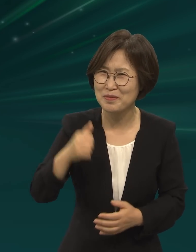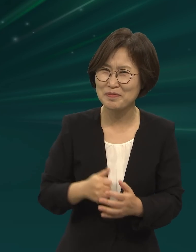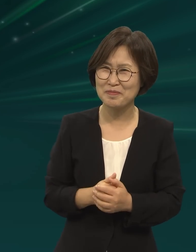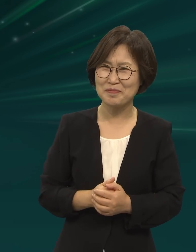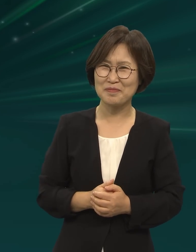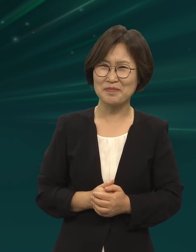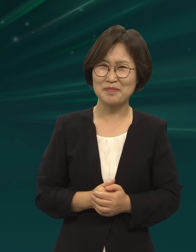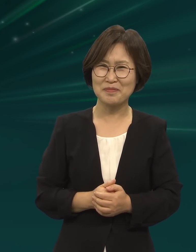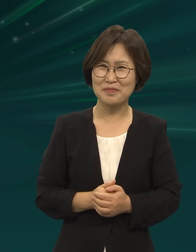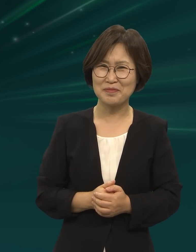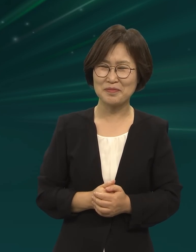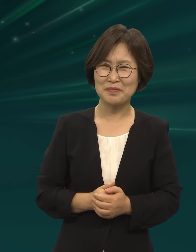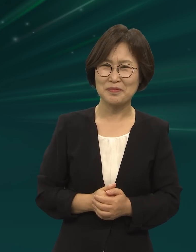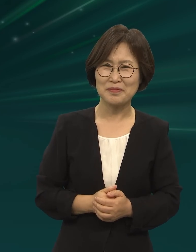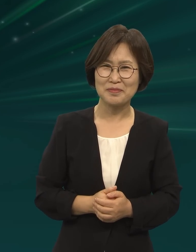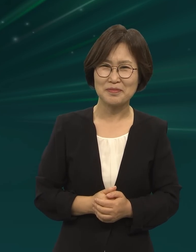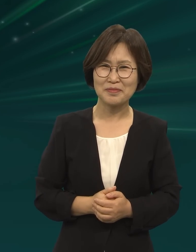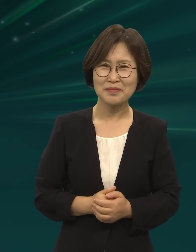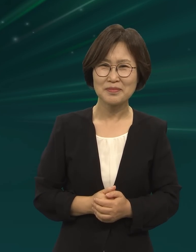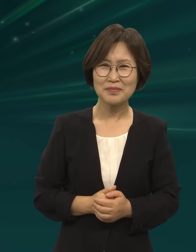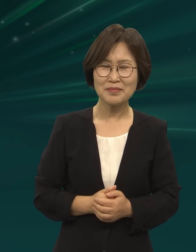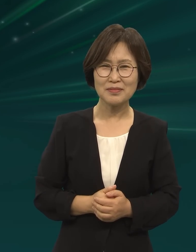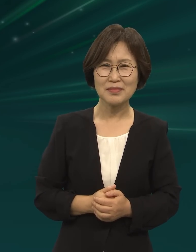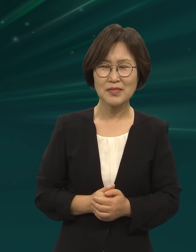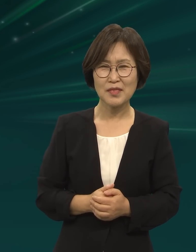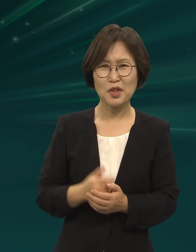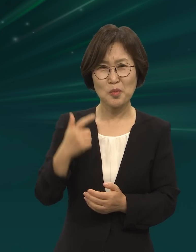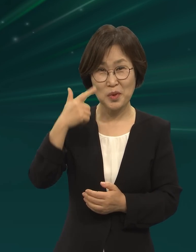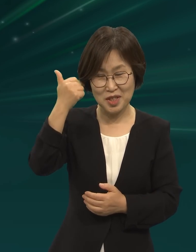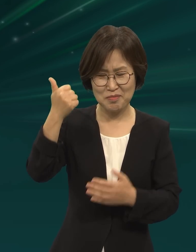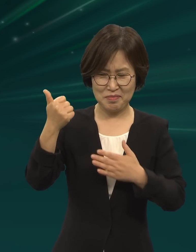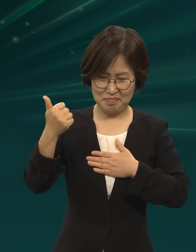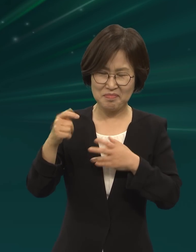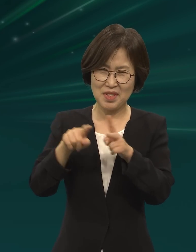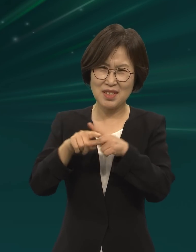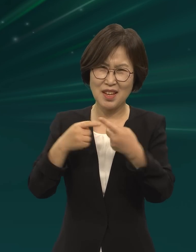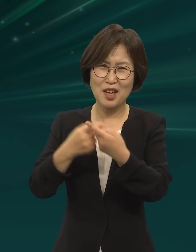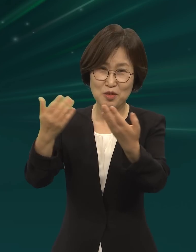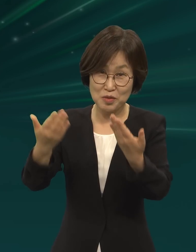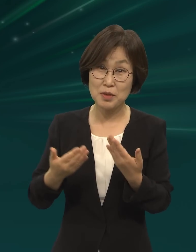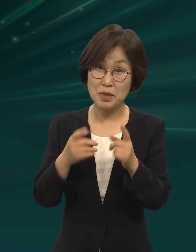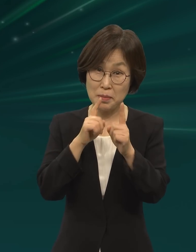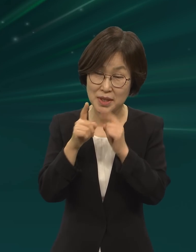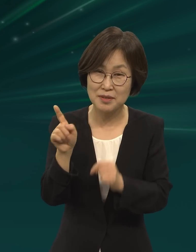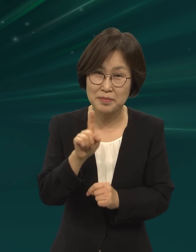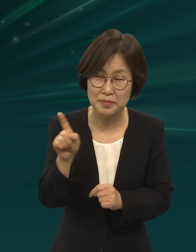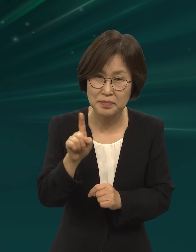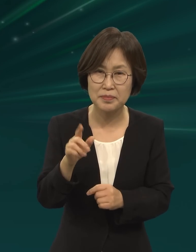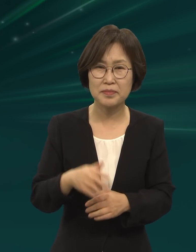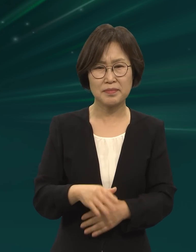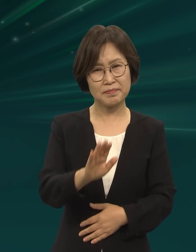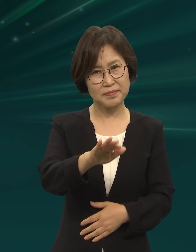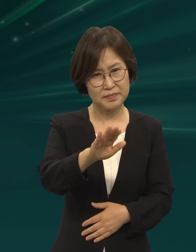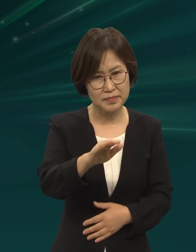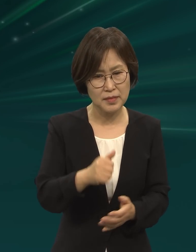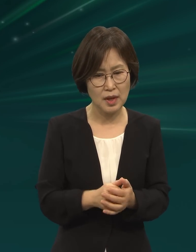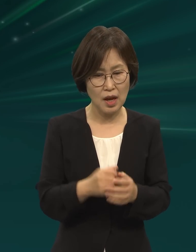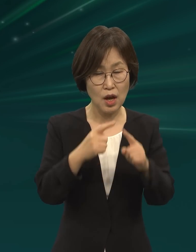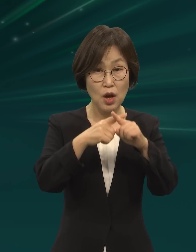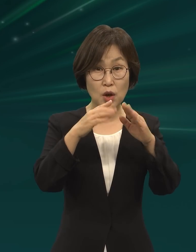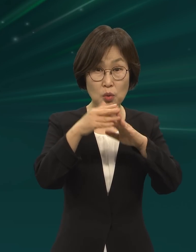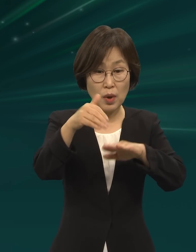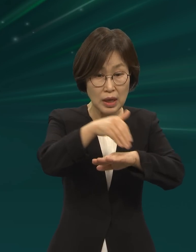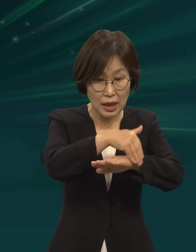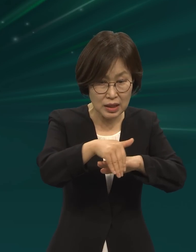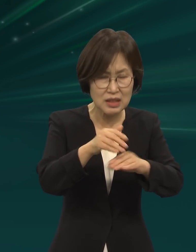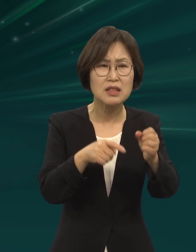이게 다, 그래서 저 목사님이 다 이해하시고 저한테 이렇게 말씀했습니다. 전도나, 네가 왜 교회를